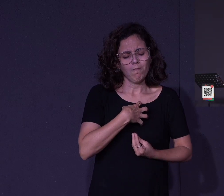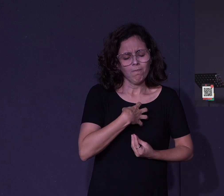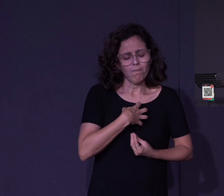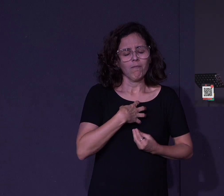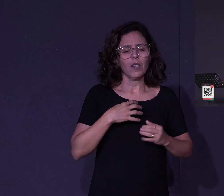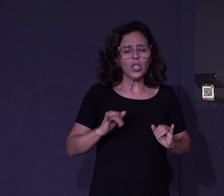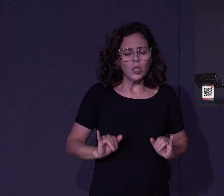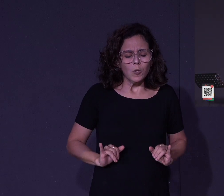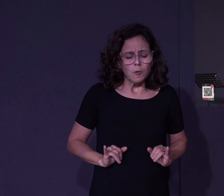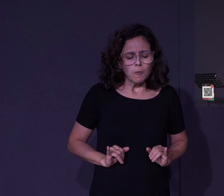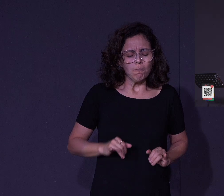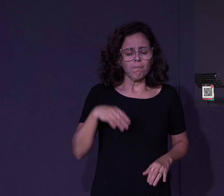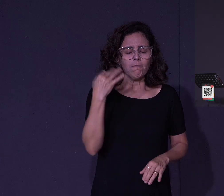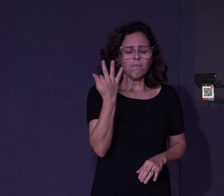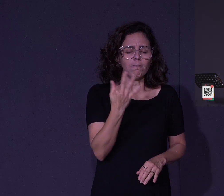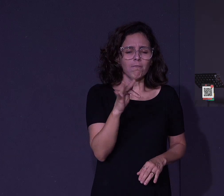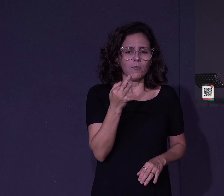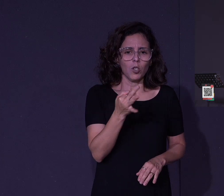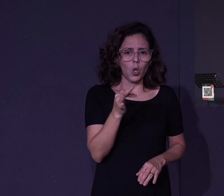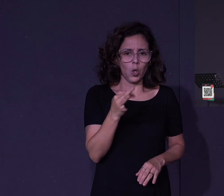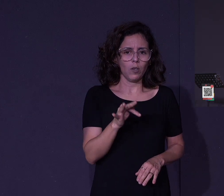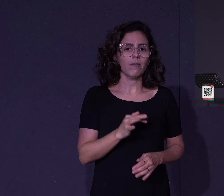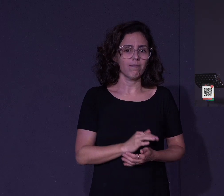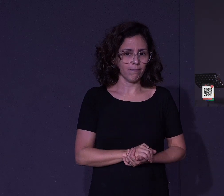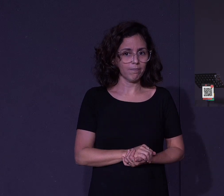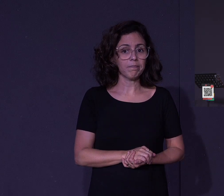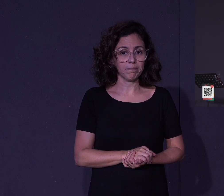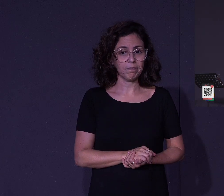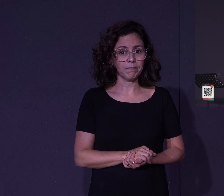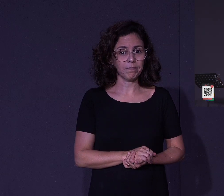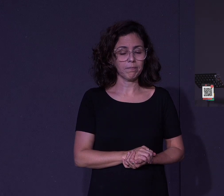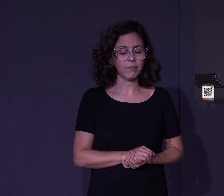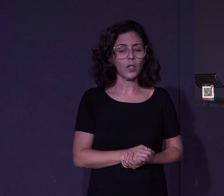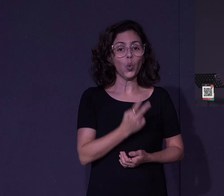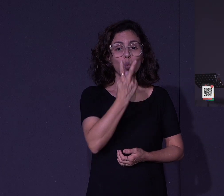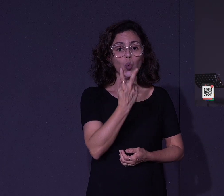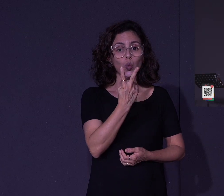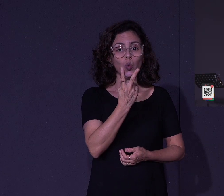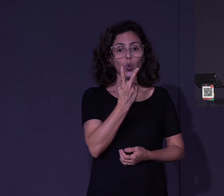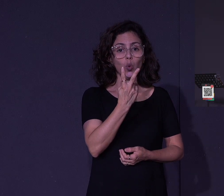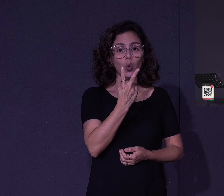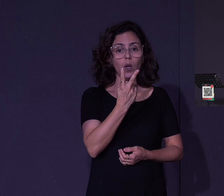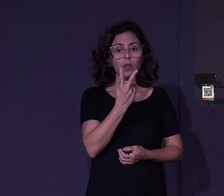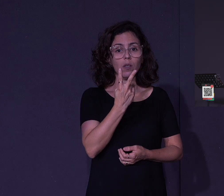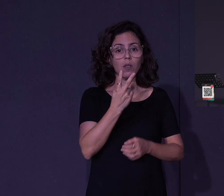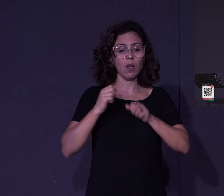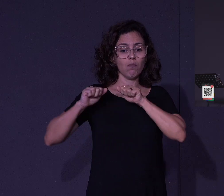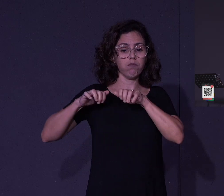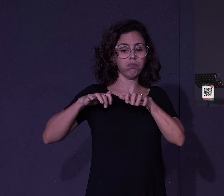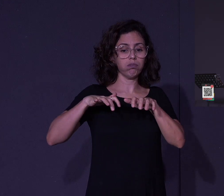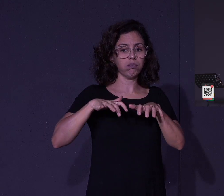Todos nós fazemos parte de uma dessas duas multidões. A que anda com Jesus celebra as bênçãos, sabe enfrentar